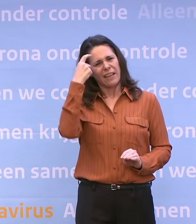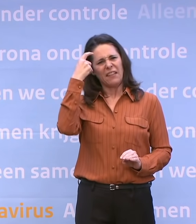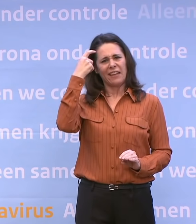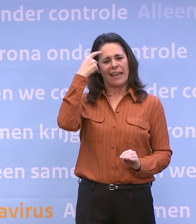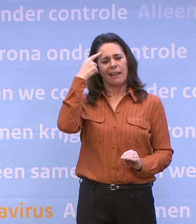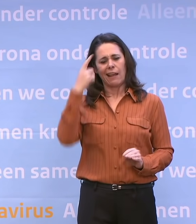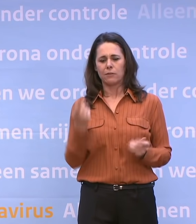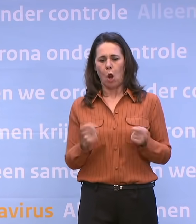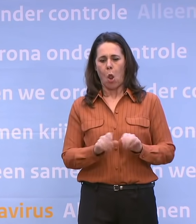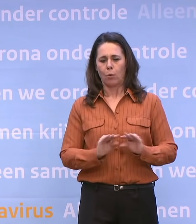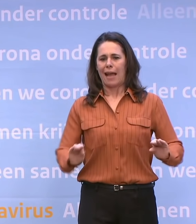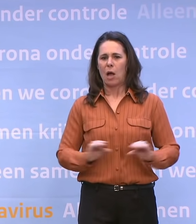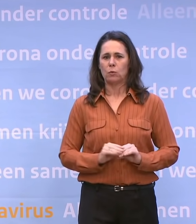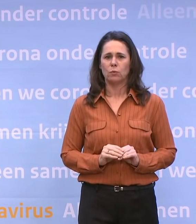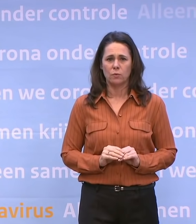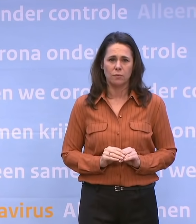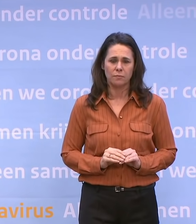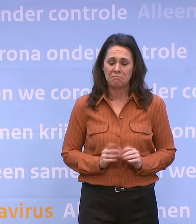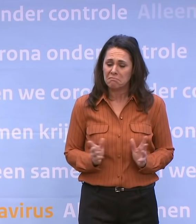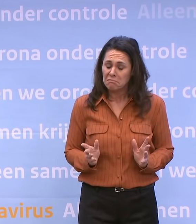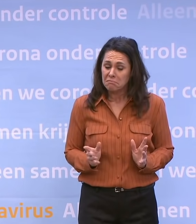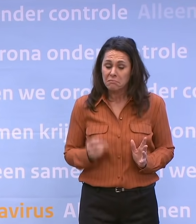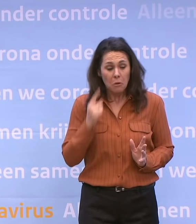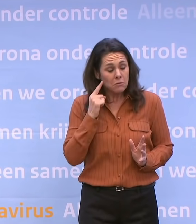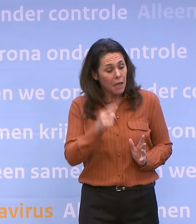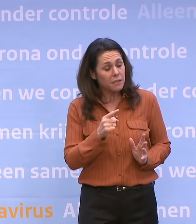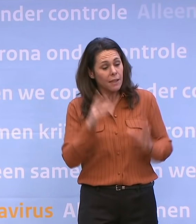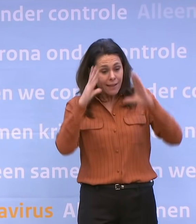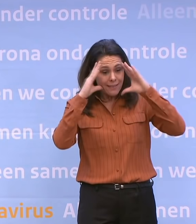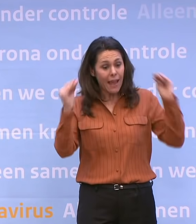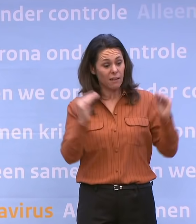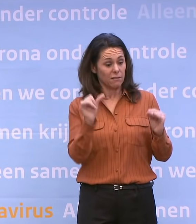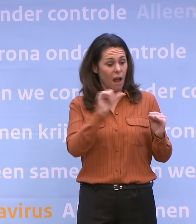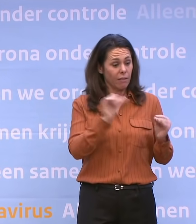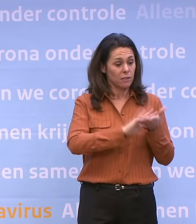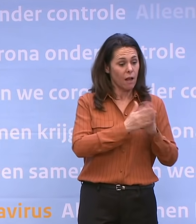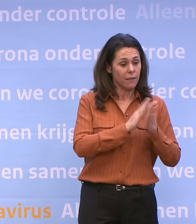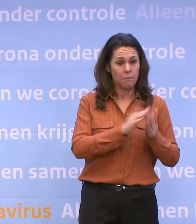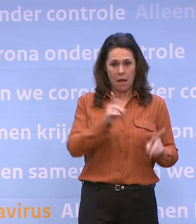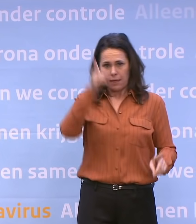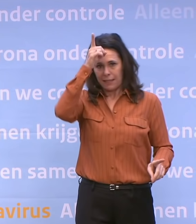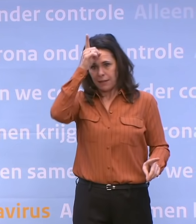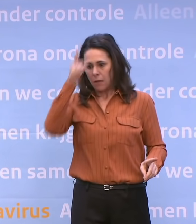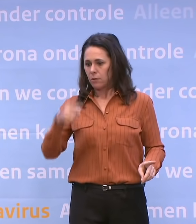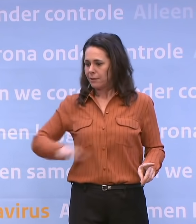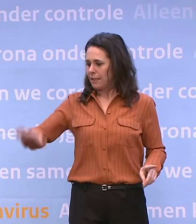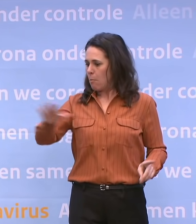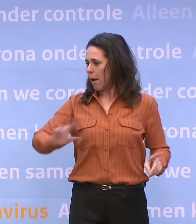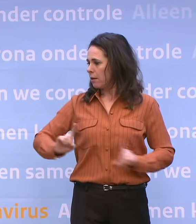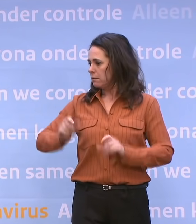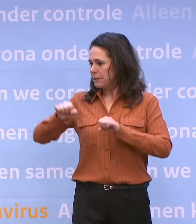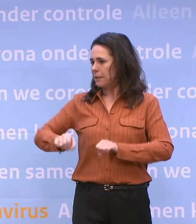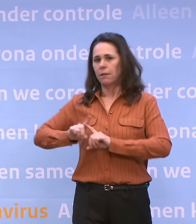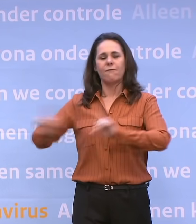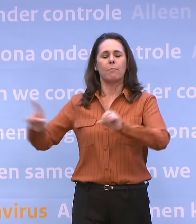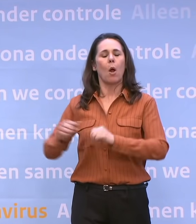bent ervan overtuigd dat de Nederlandse handelswijze, anders dan bijvoorbeeld in Duitsland, waar het gewoon verboden is om in een park te gaan zitten bijvoorbeeld,